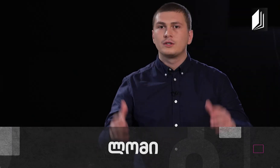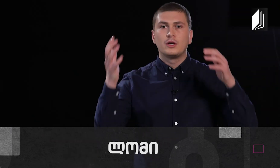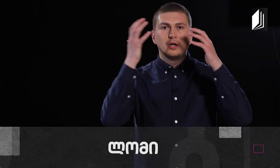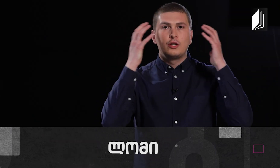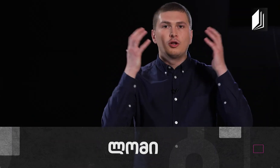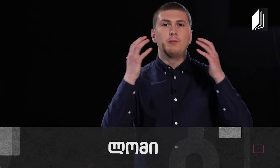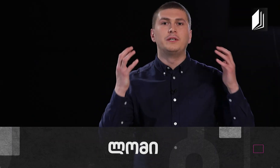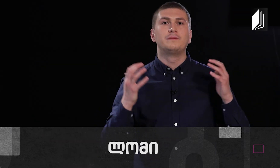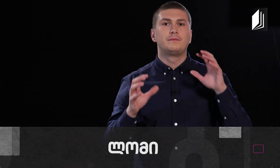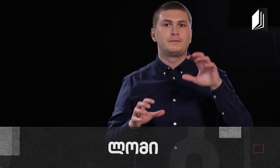ლომი.